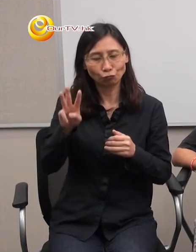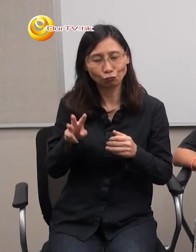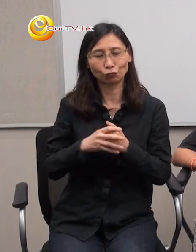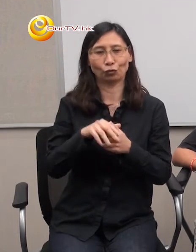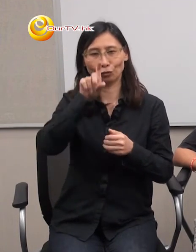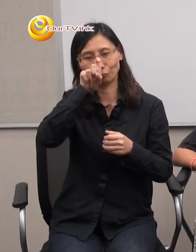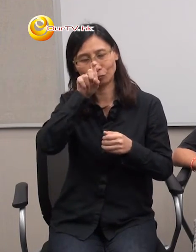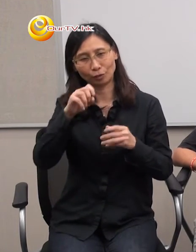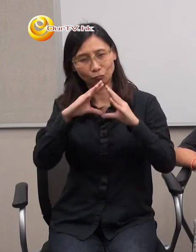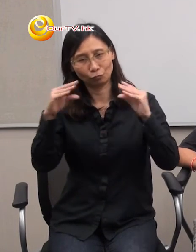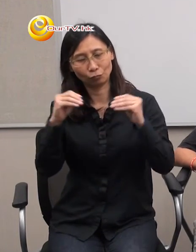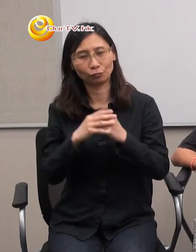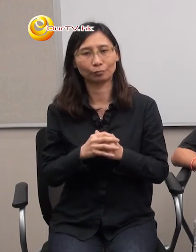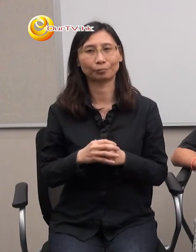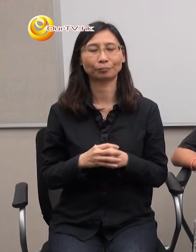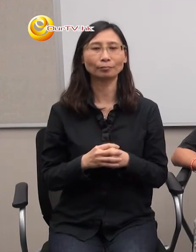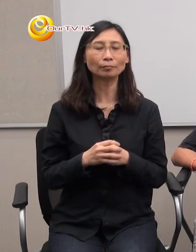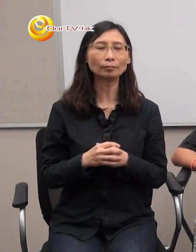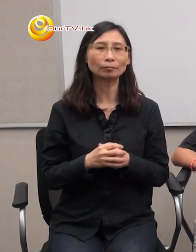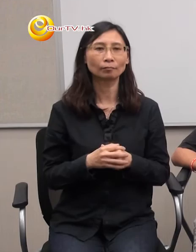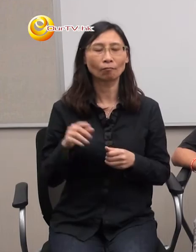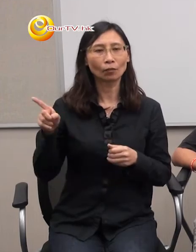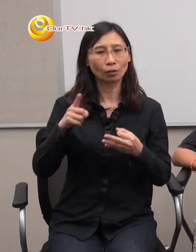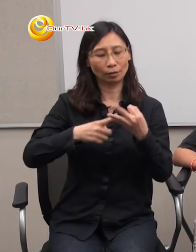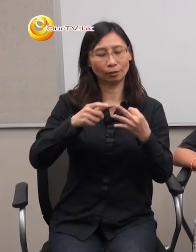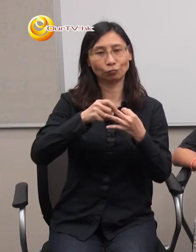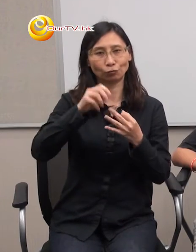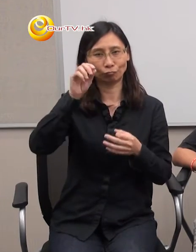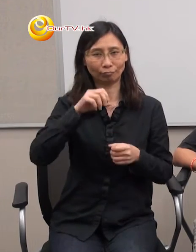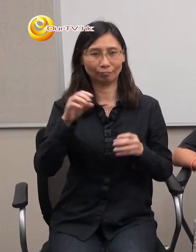交都用埋啦，大佬。 咪都係嗰句咯，張德江睇路啦。